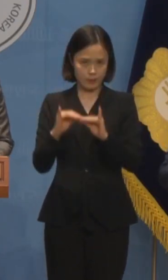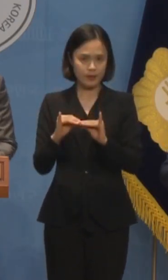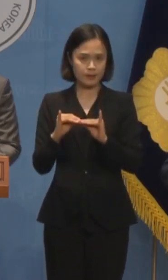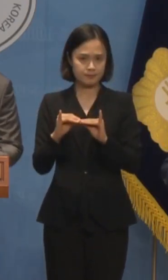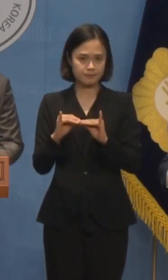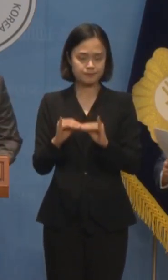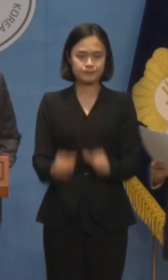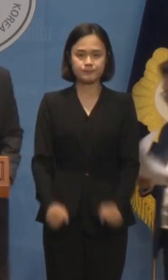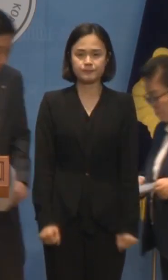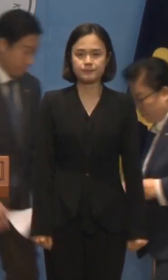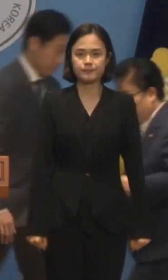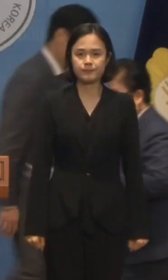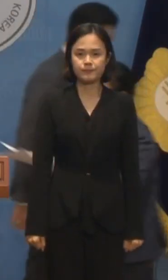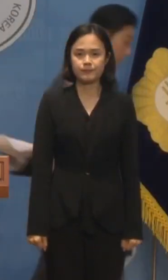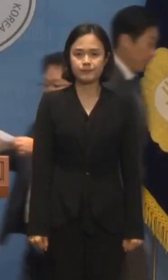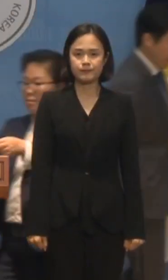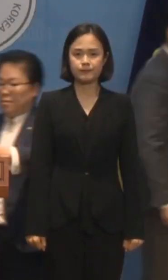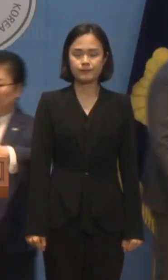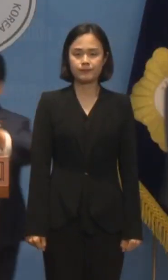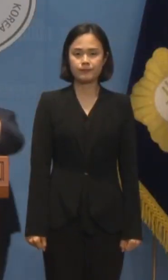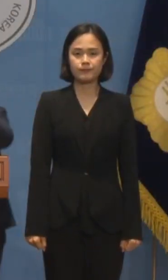바입니다.